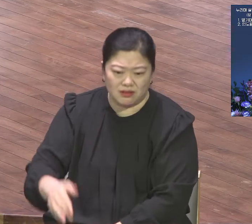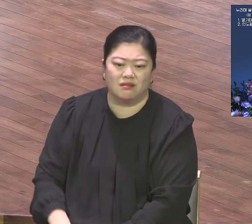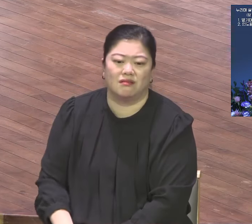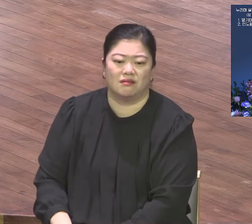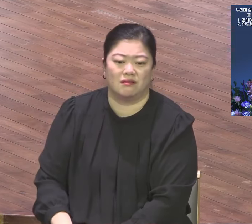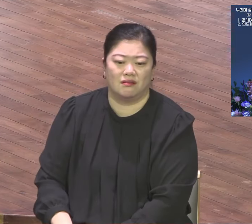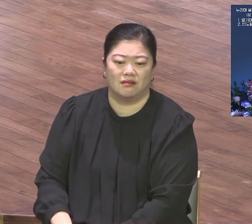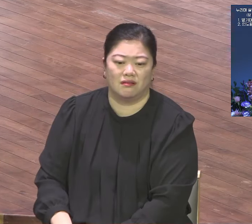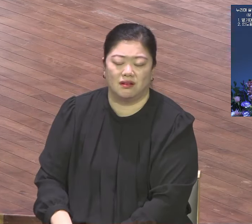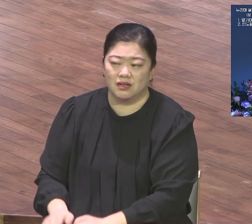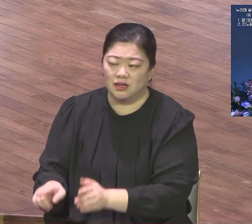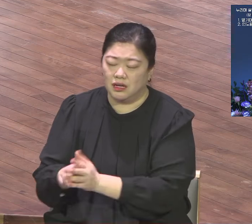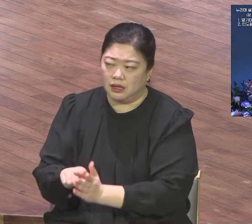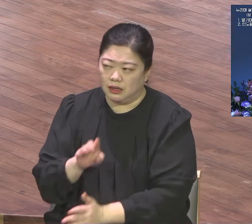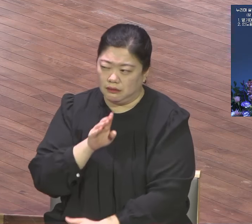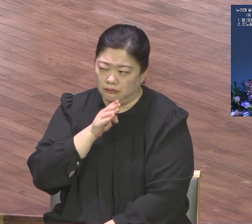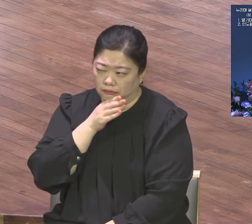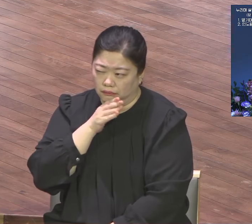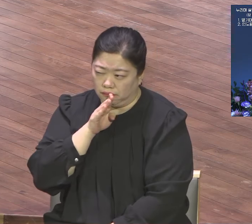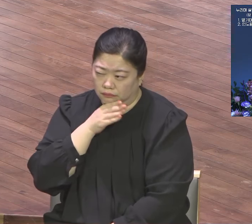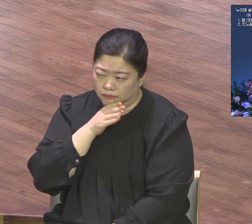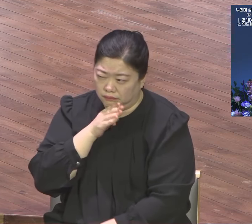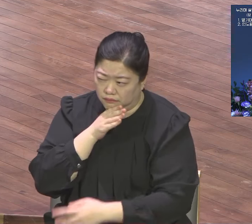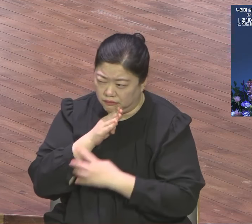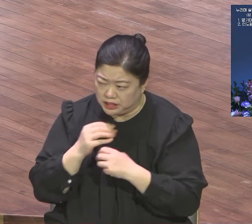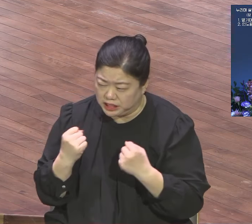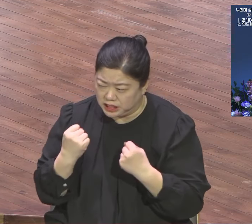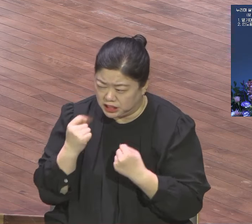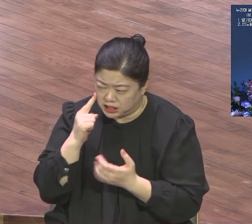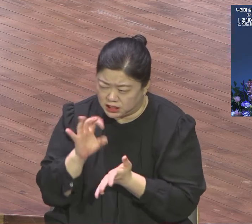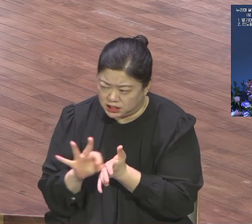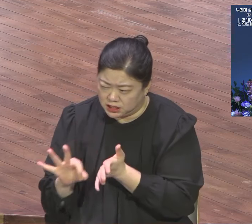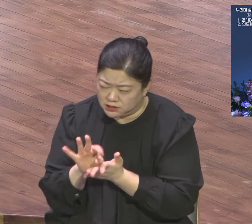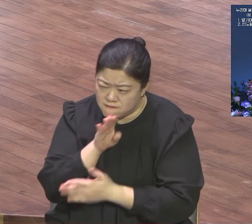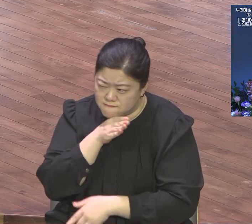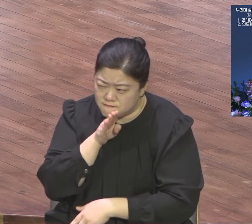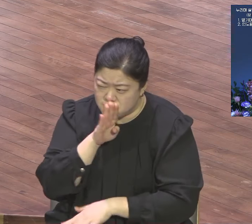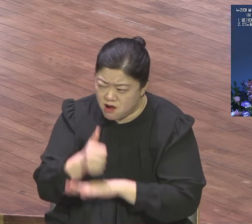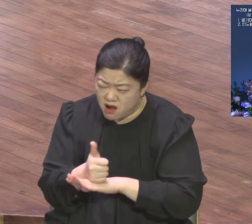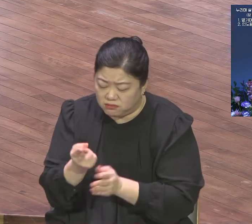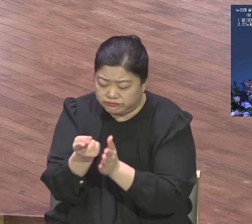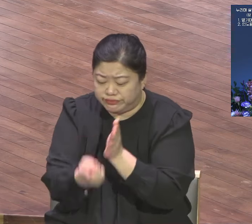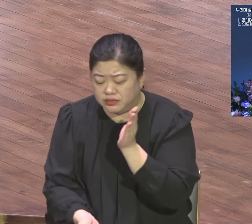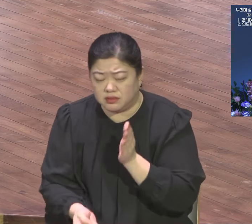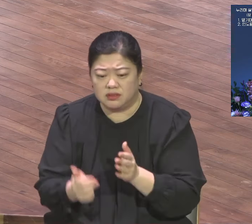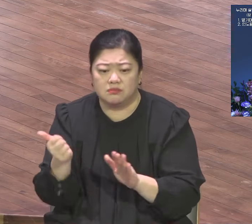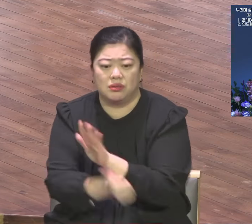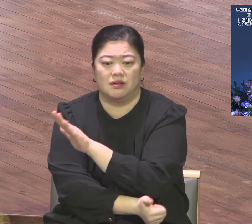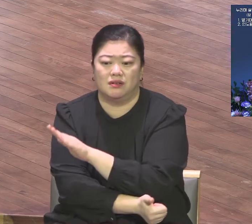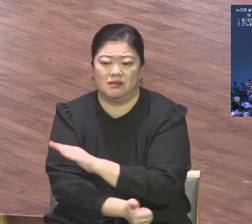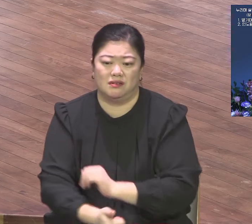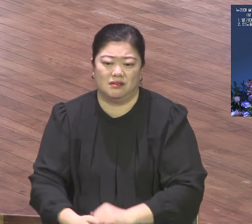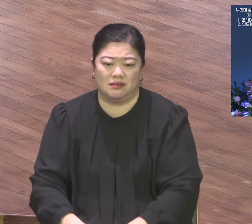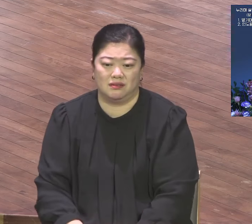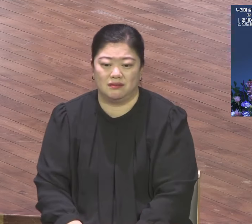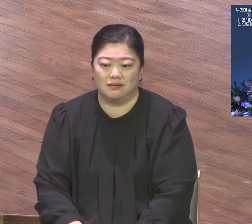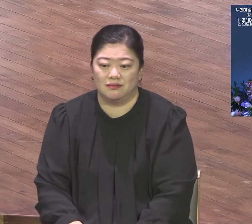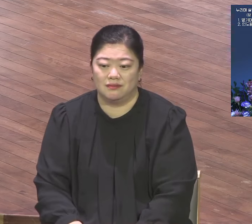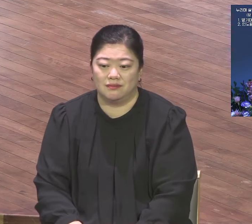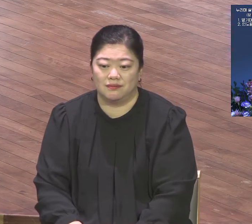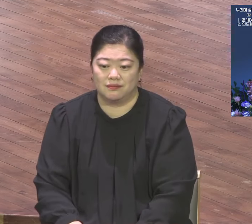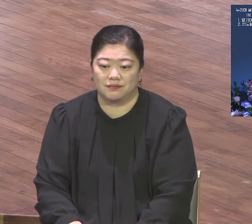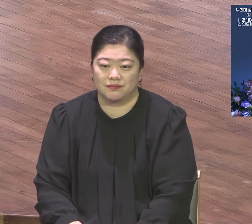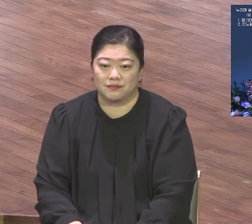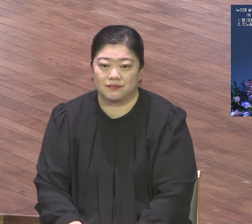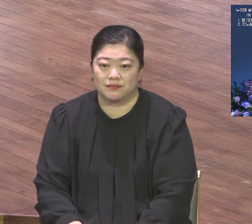그대로 순종하고 나가면 돼요. 이해가 안 돼도 말씀 잡았기 때문에 그 제가 지금까지 이 살아오면서요, 사람 말